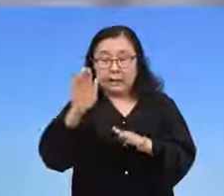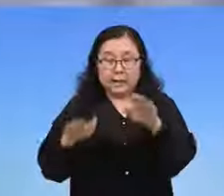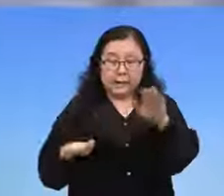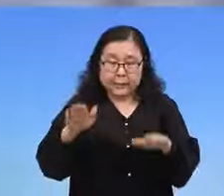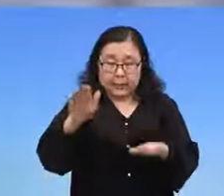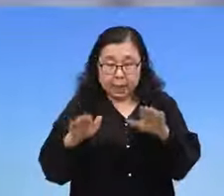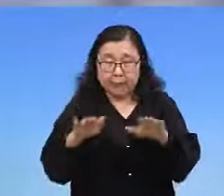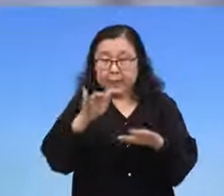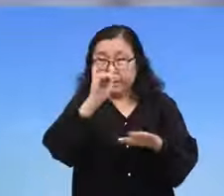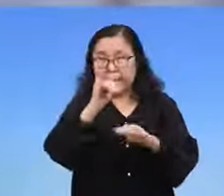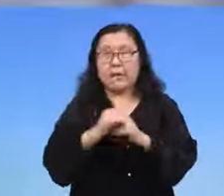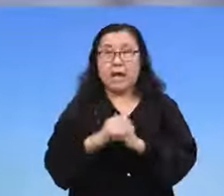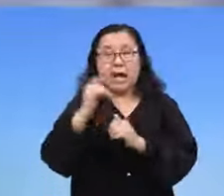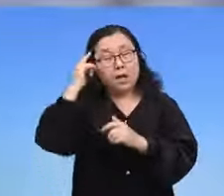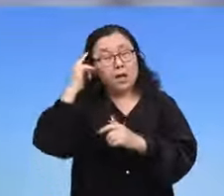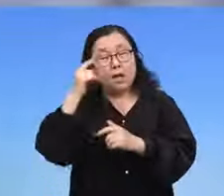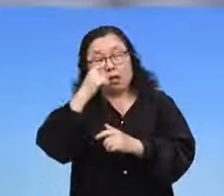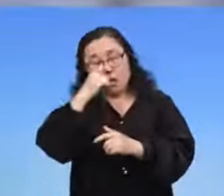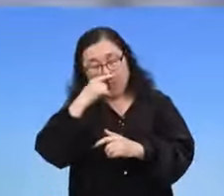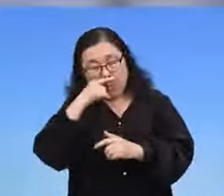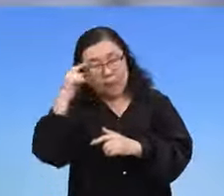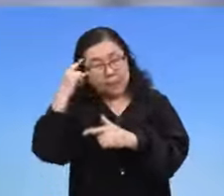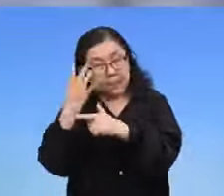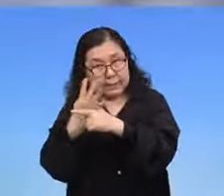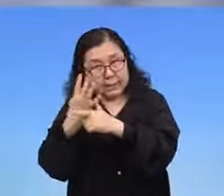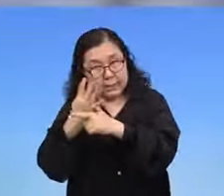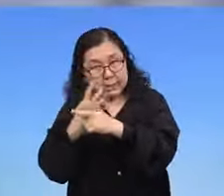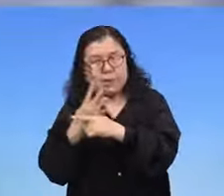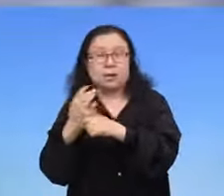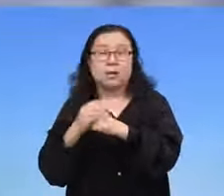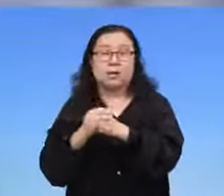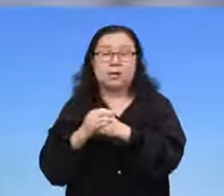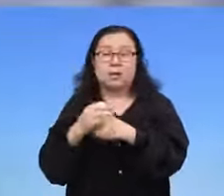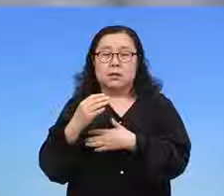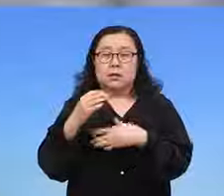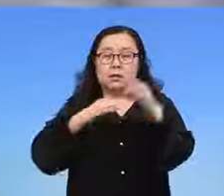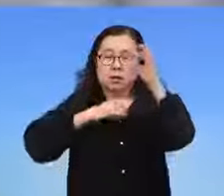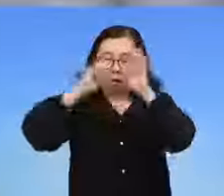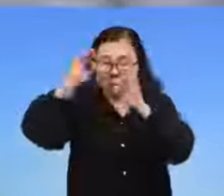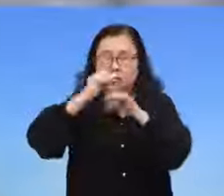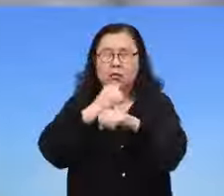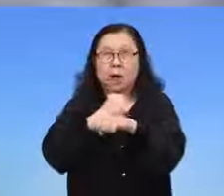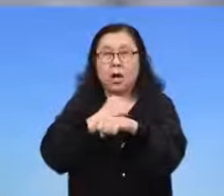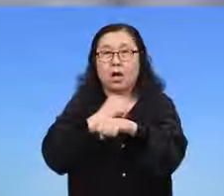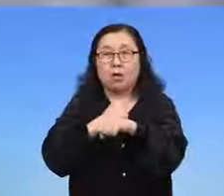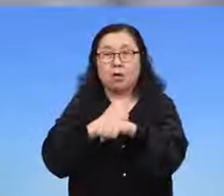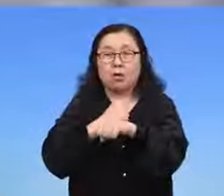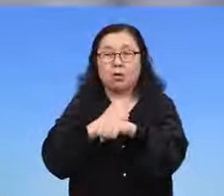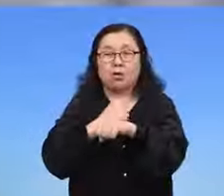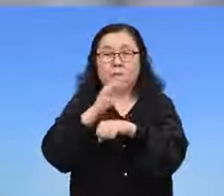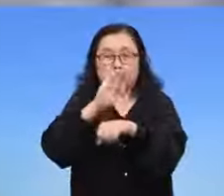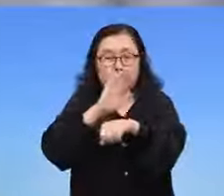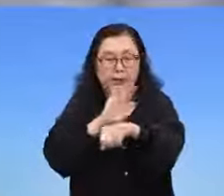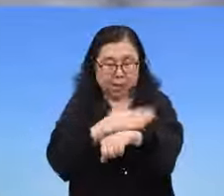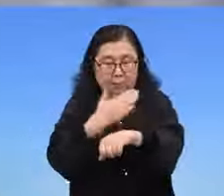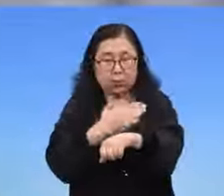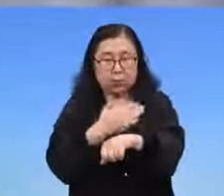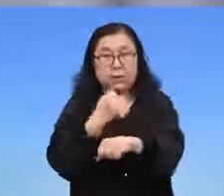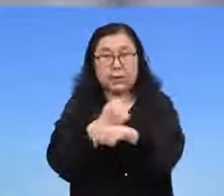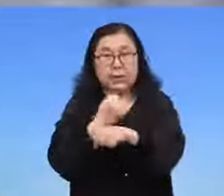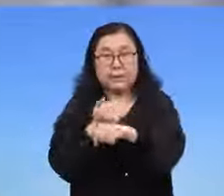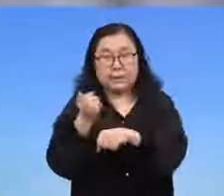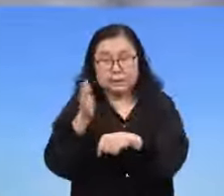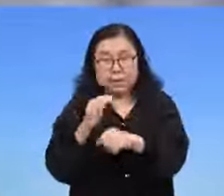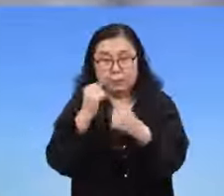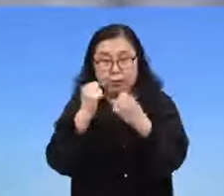있습니다. 비록 동방 박사들은 실수하고 또 해서는 안 되는 그런 잘못을 저지른